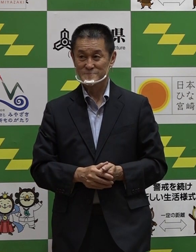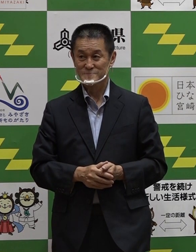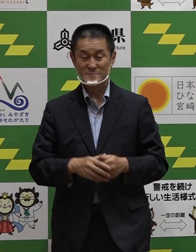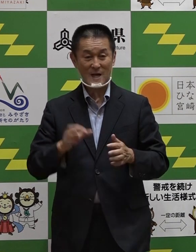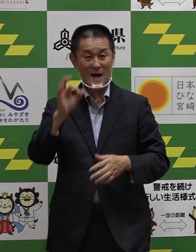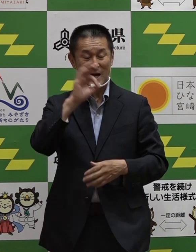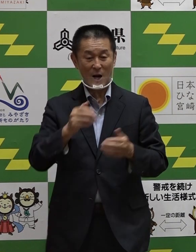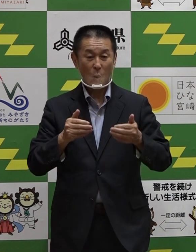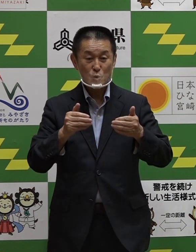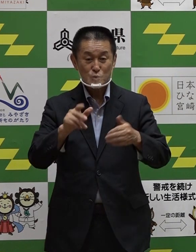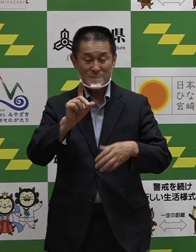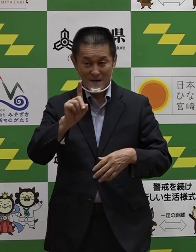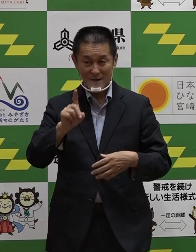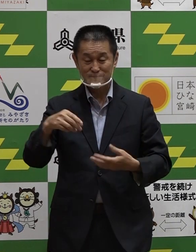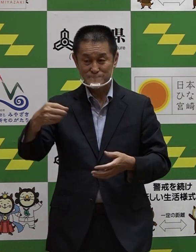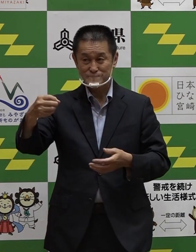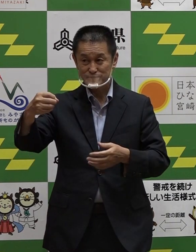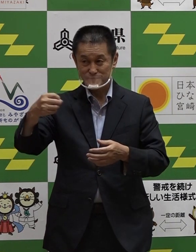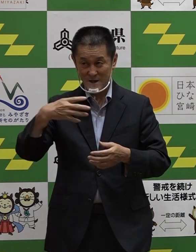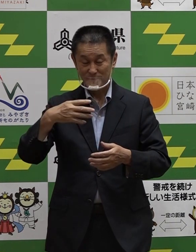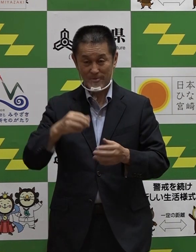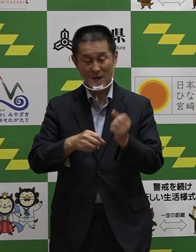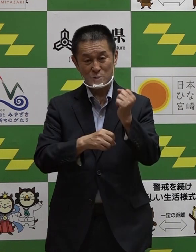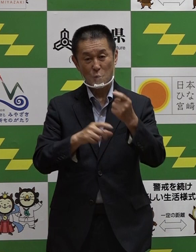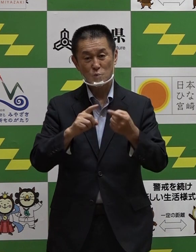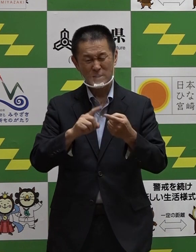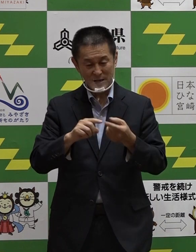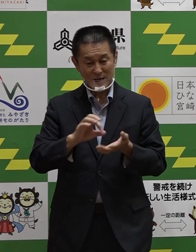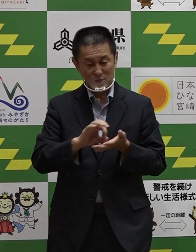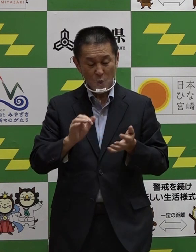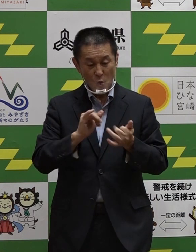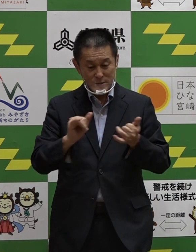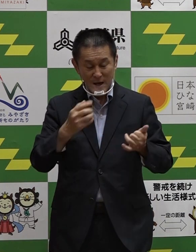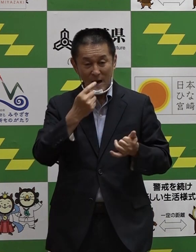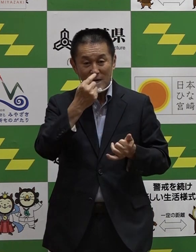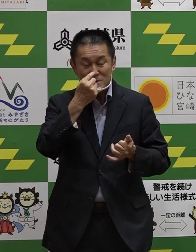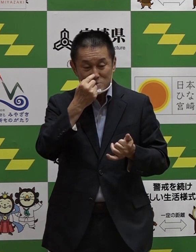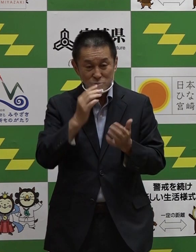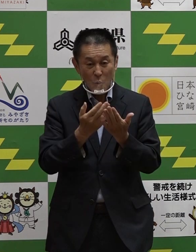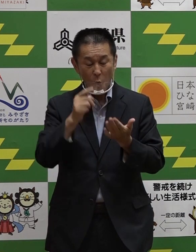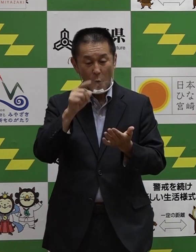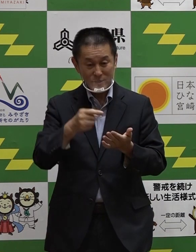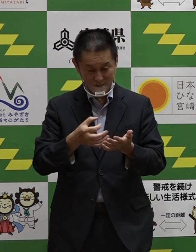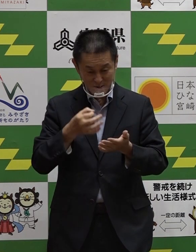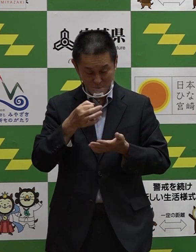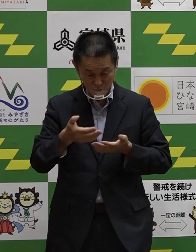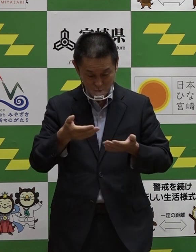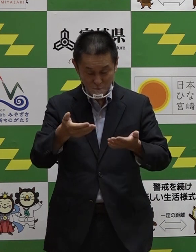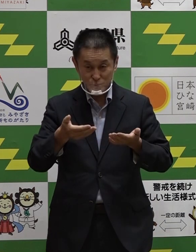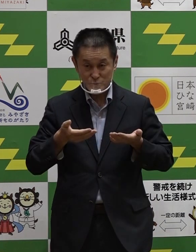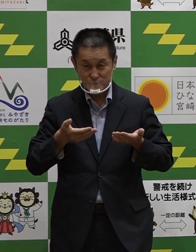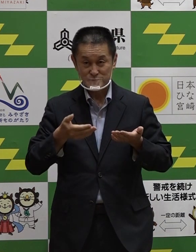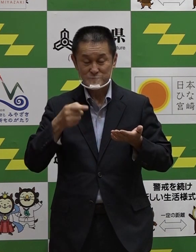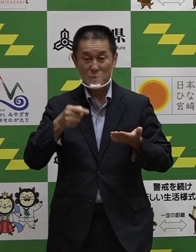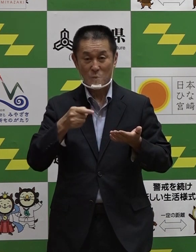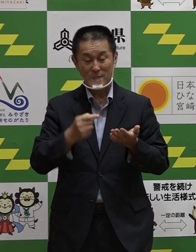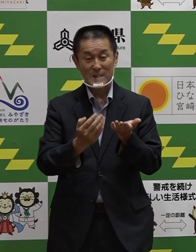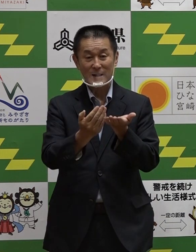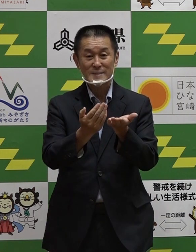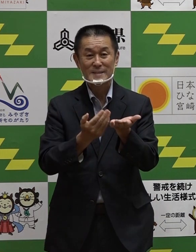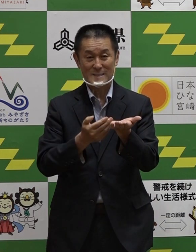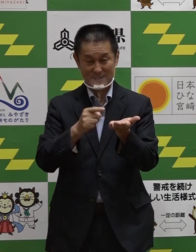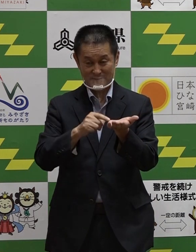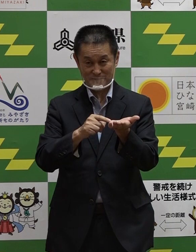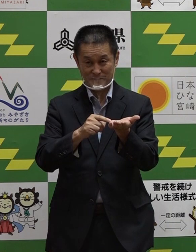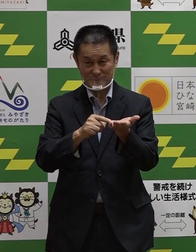観光推進課でございます。あの基本的にはご利用者の方にご購入いただくということが前提となっております